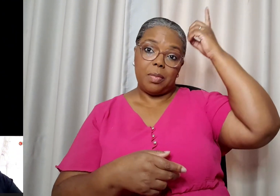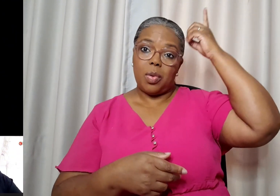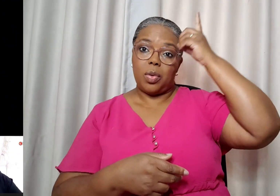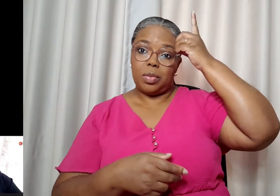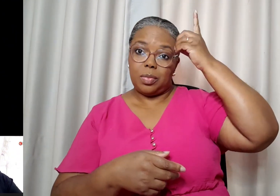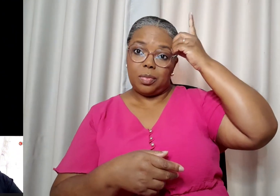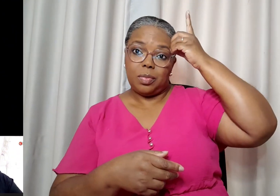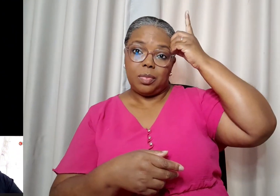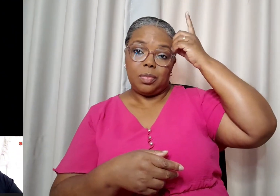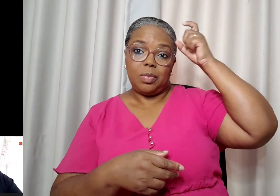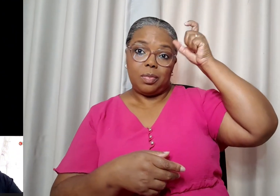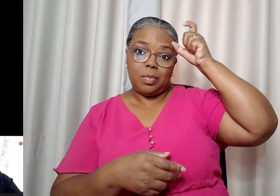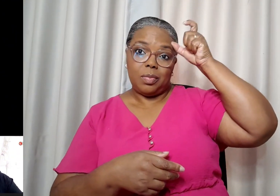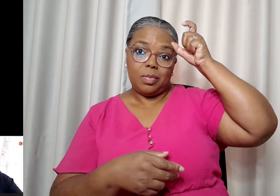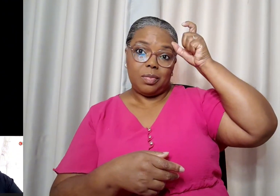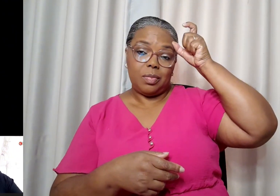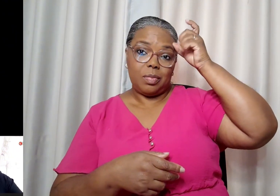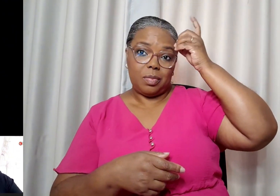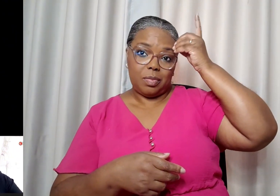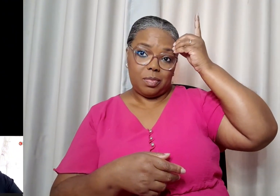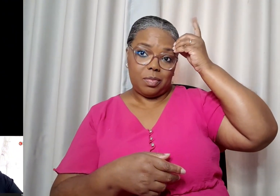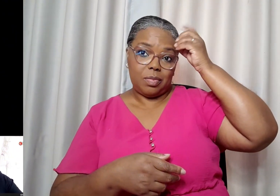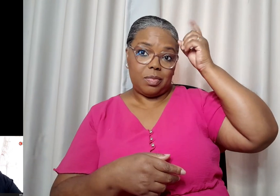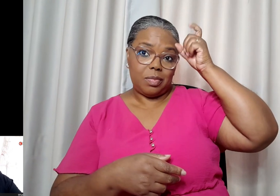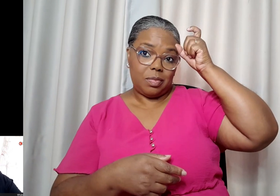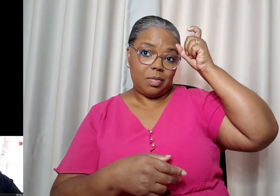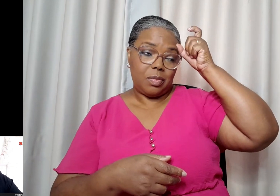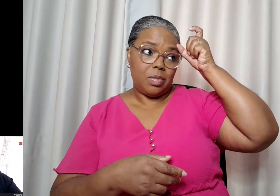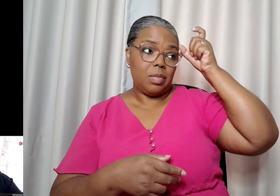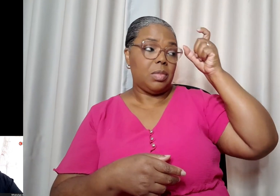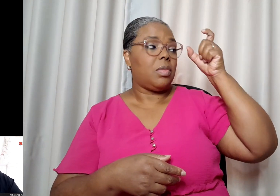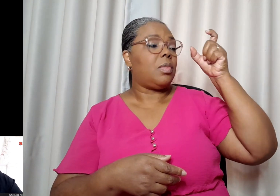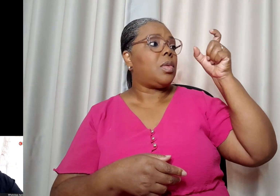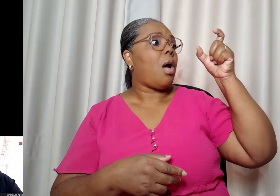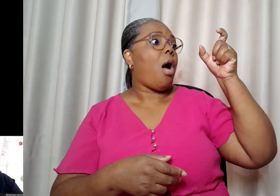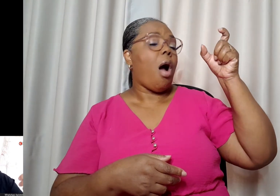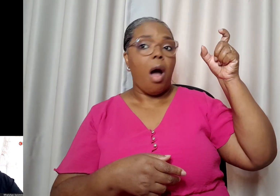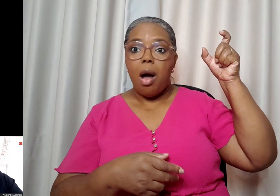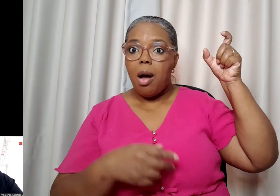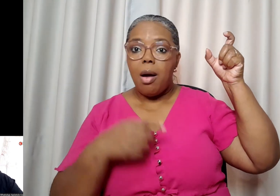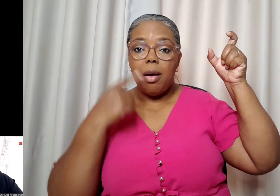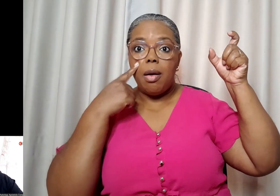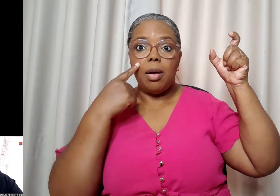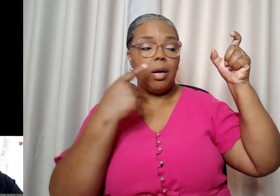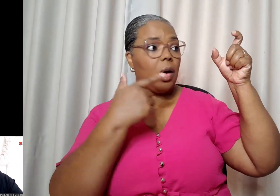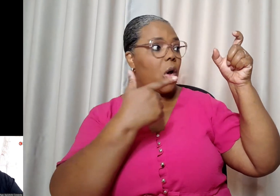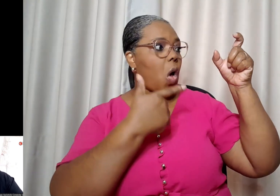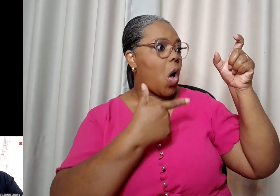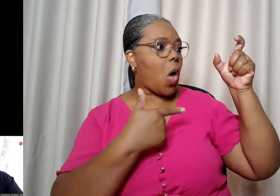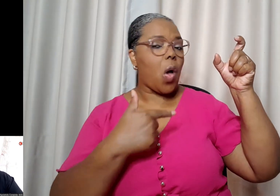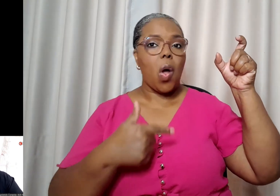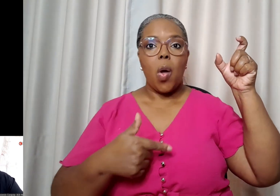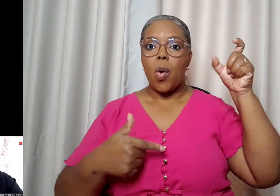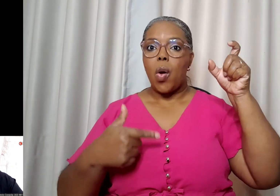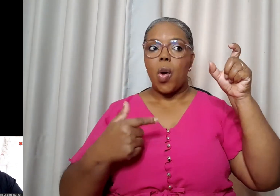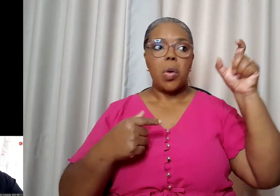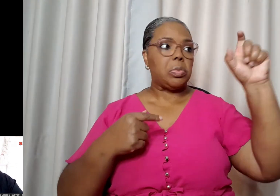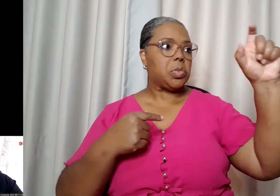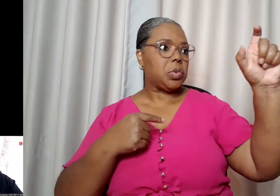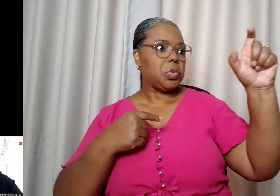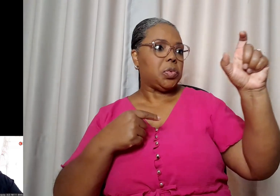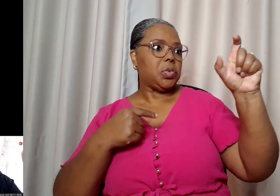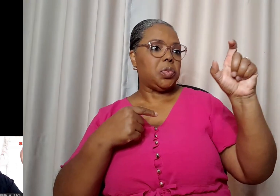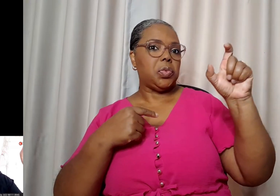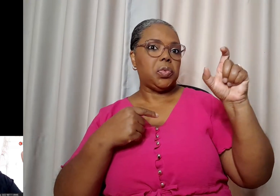te mostrei um lado que você nunca tinha percebido. O demônio que chega perto de você, no